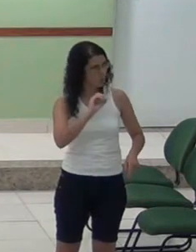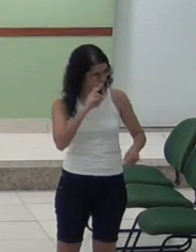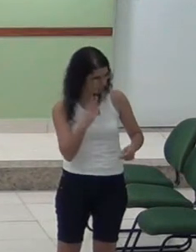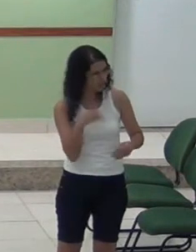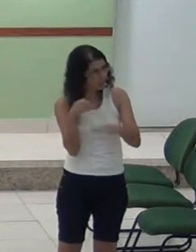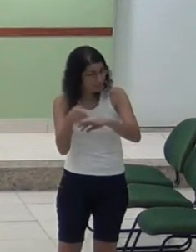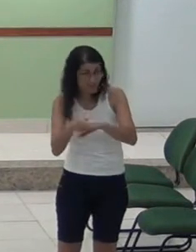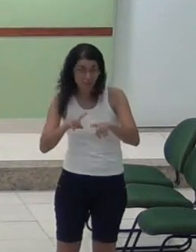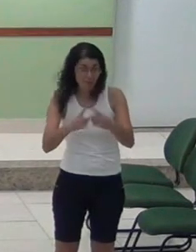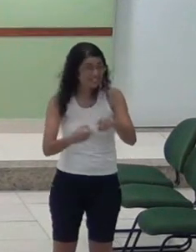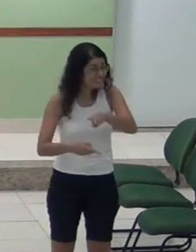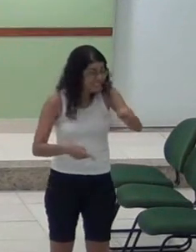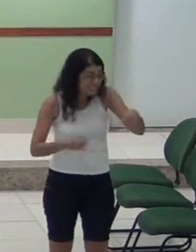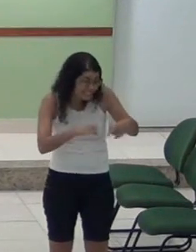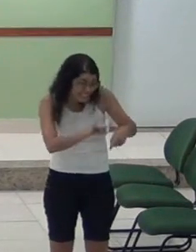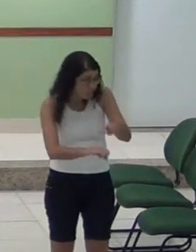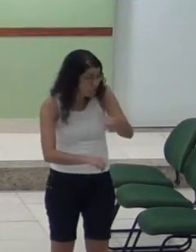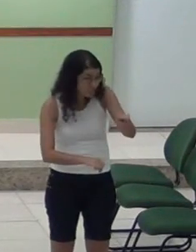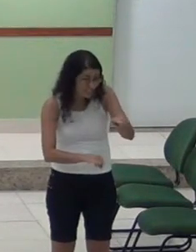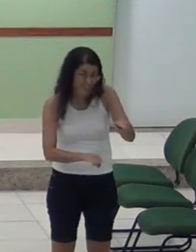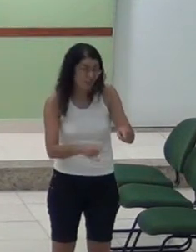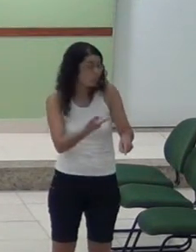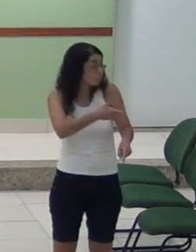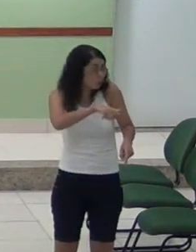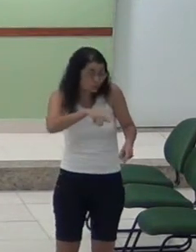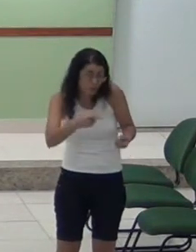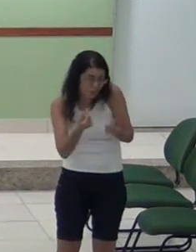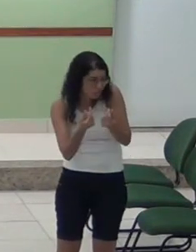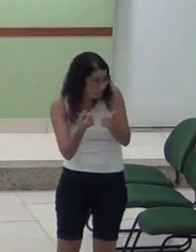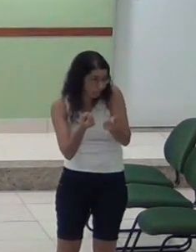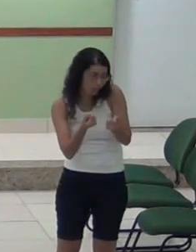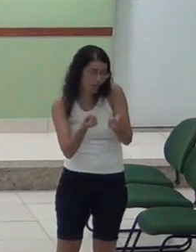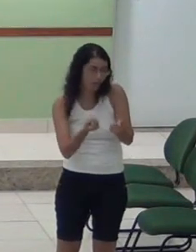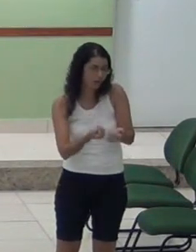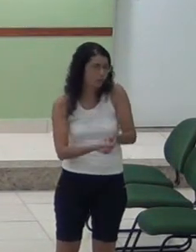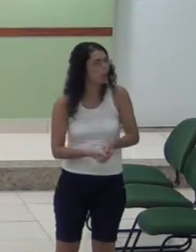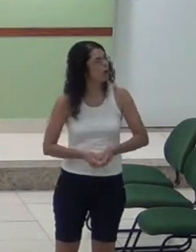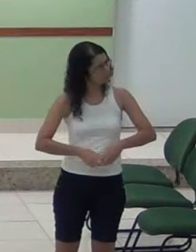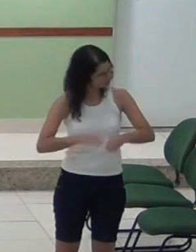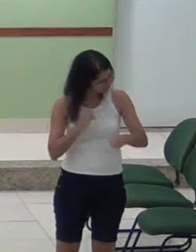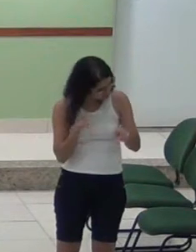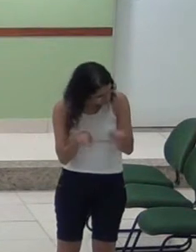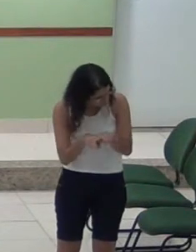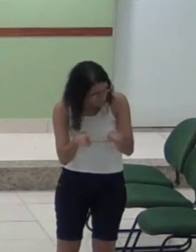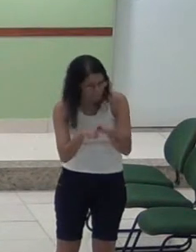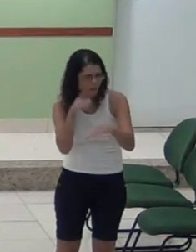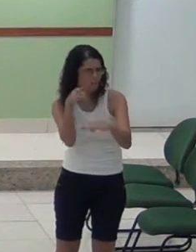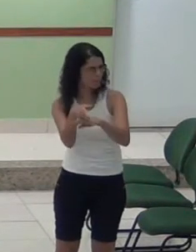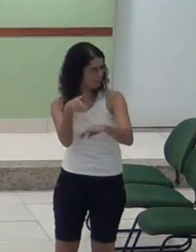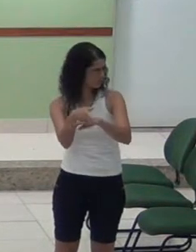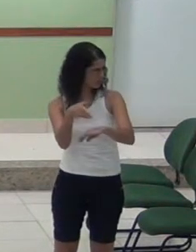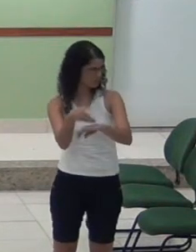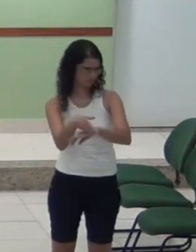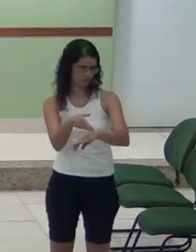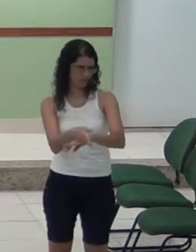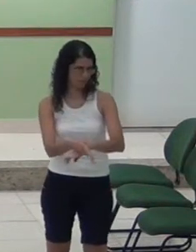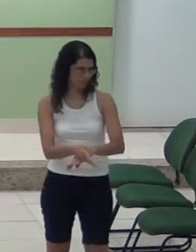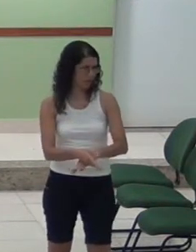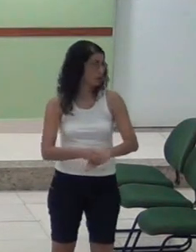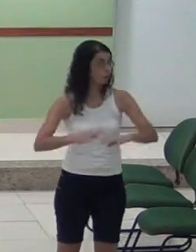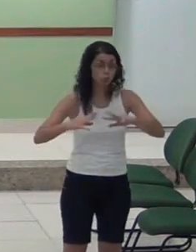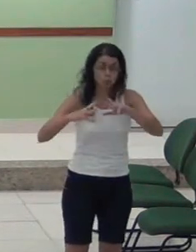também vai vir. Você que tem R$30, você vai ajudar o que não tem os R$20.